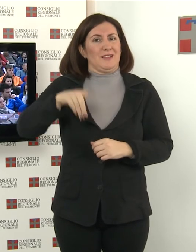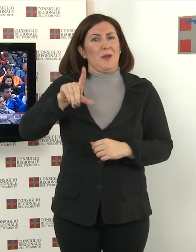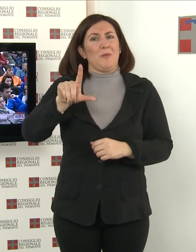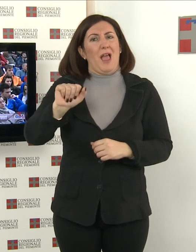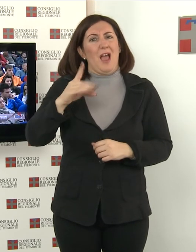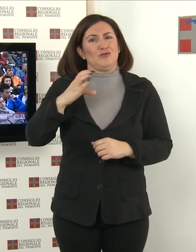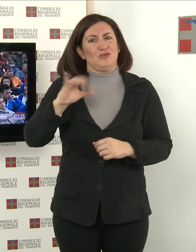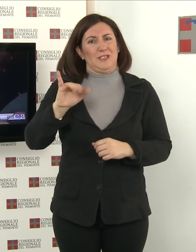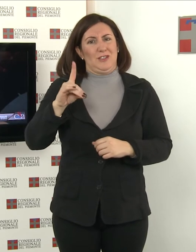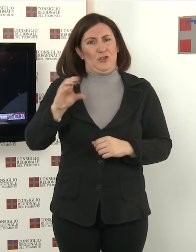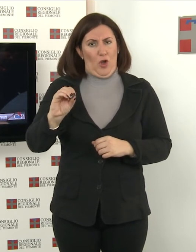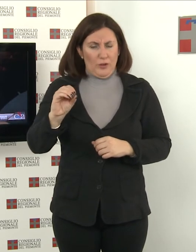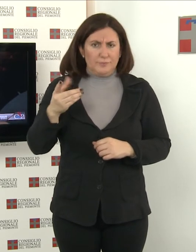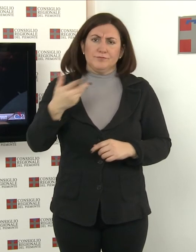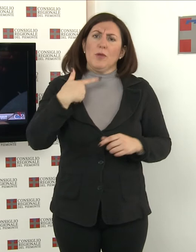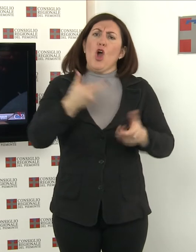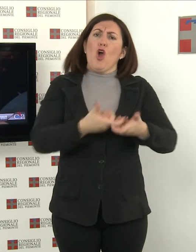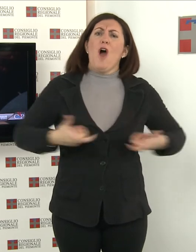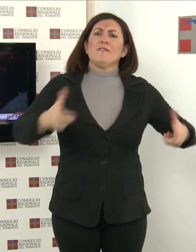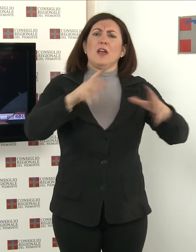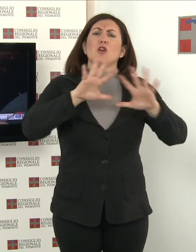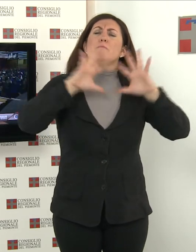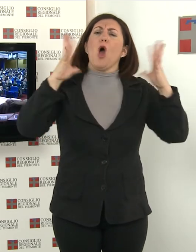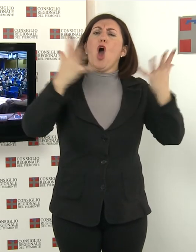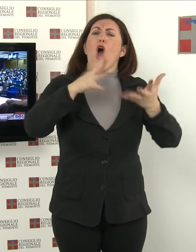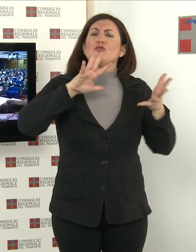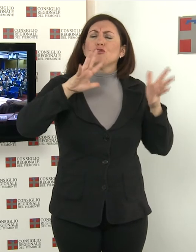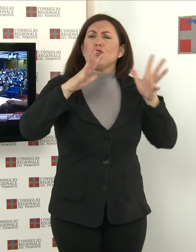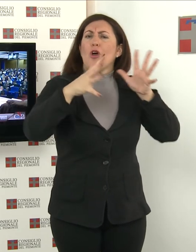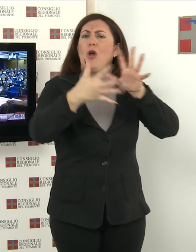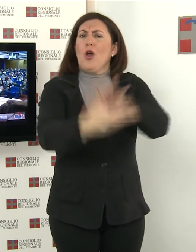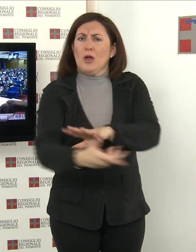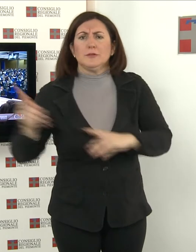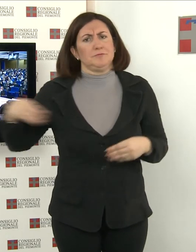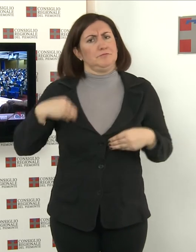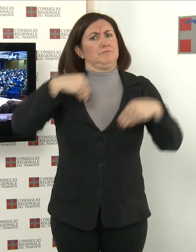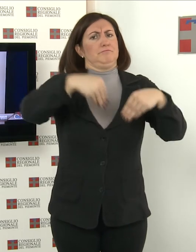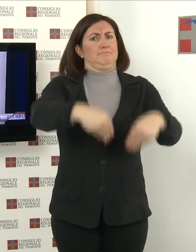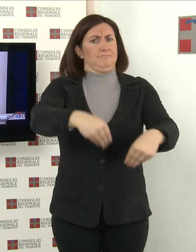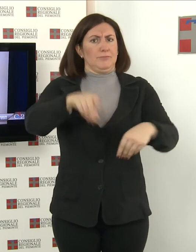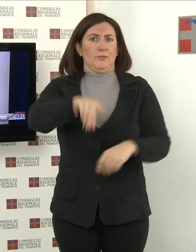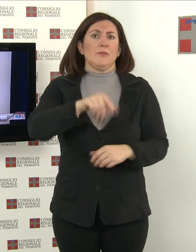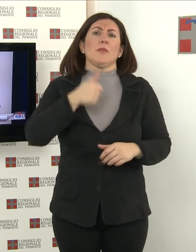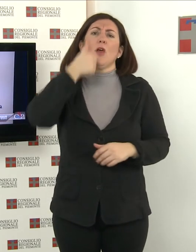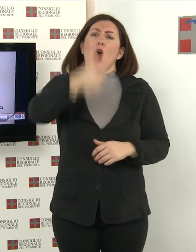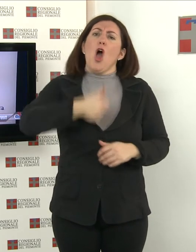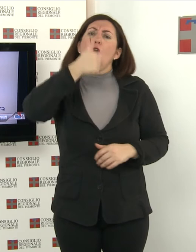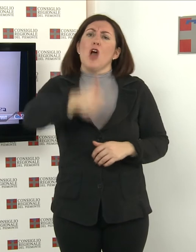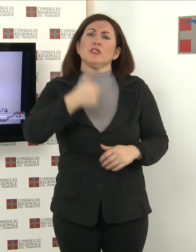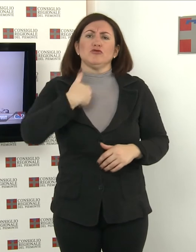convegno il mondo che cambia le nuove frontiere del lavoro è questo l'appuntamento annuale rivolto agli studenti medi Promosso dal comitato